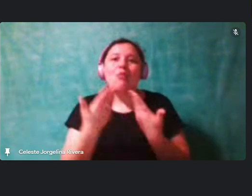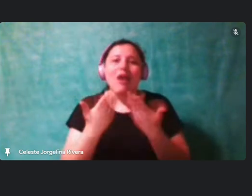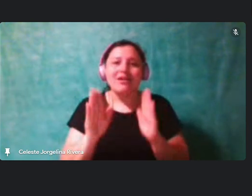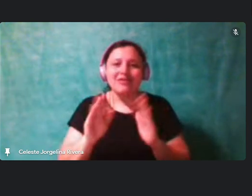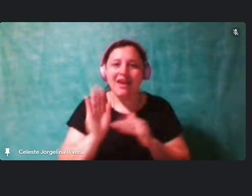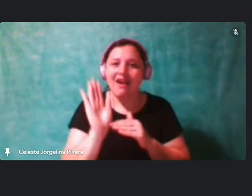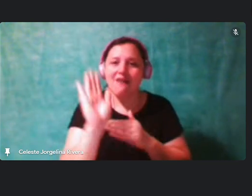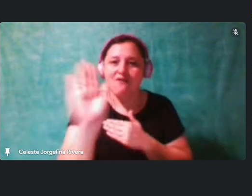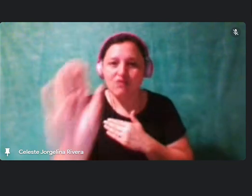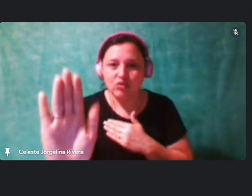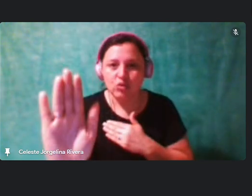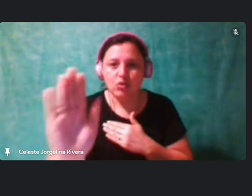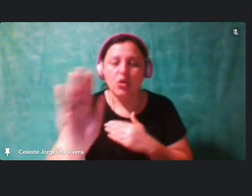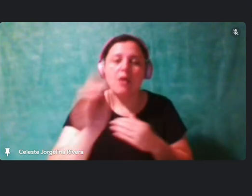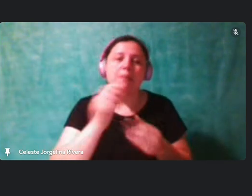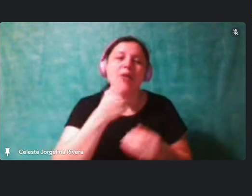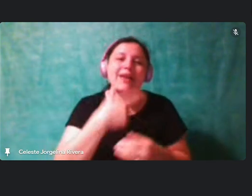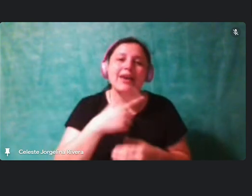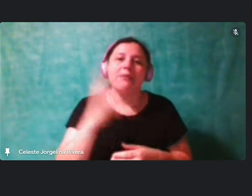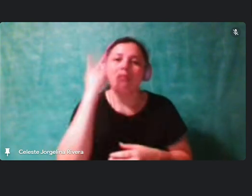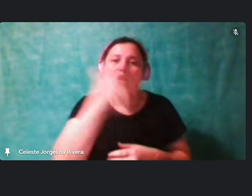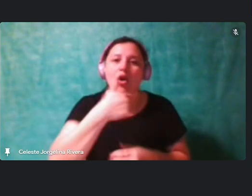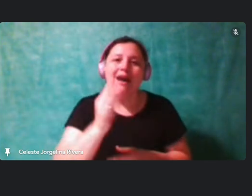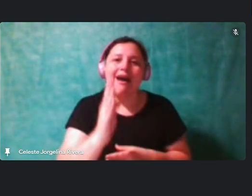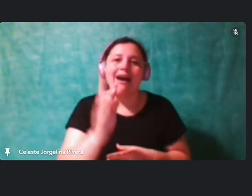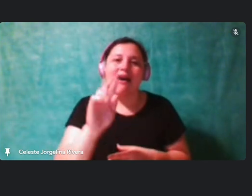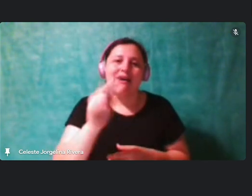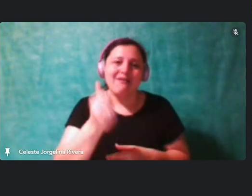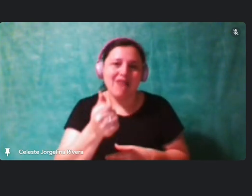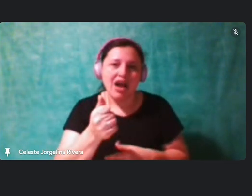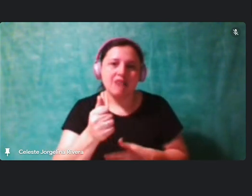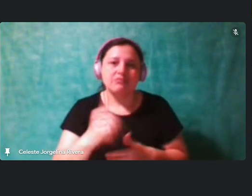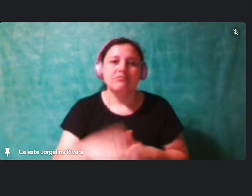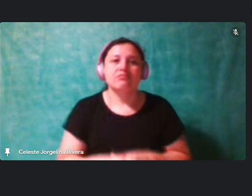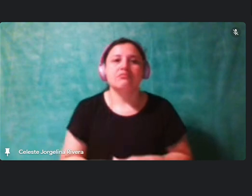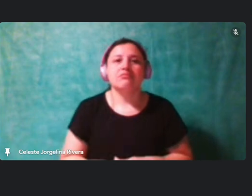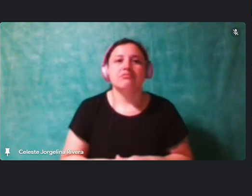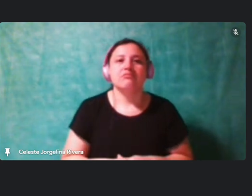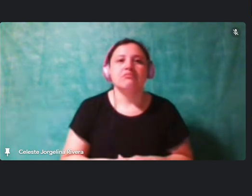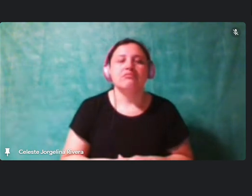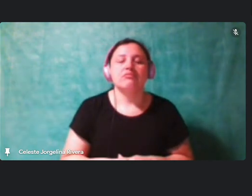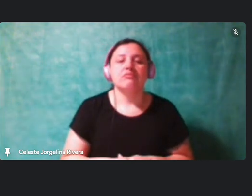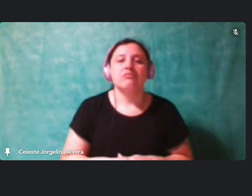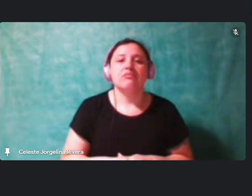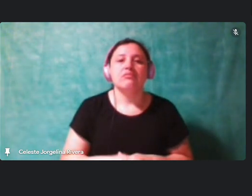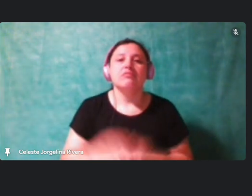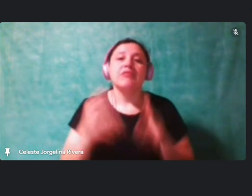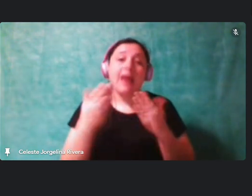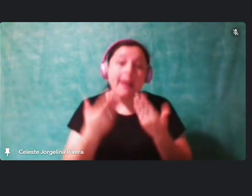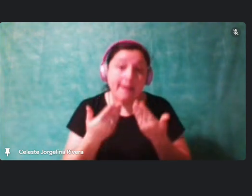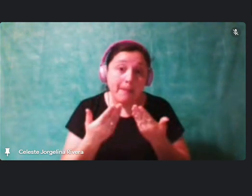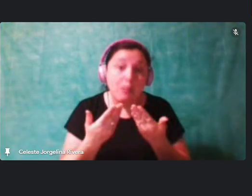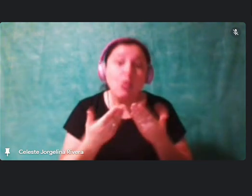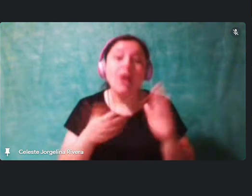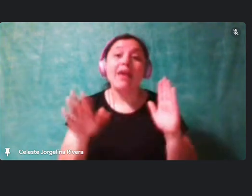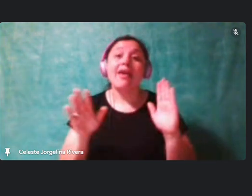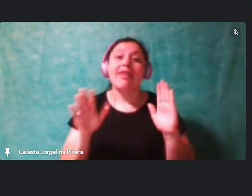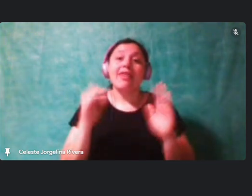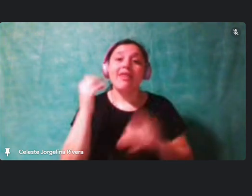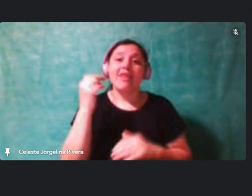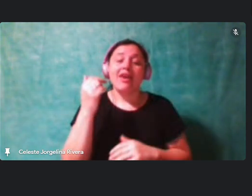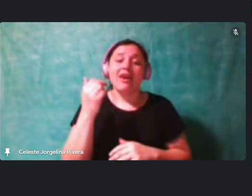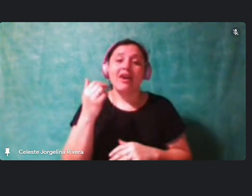El there may be va a ser con el puede. Puede haber. Con el should sería debería